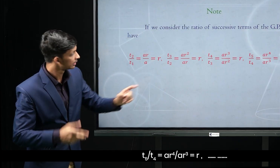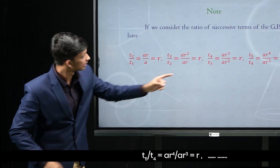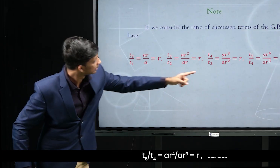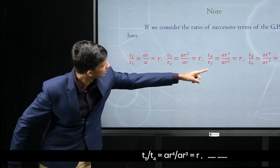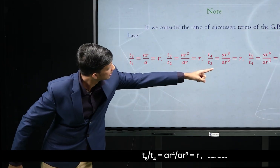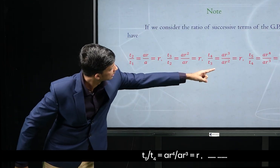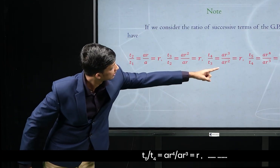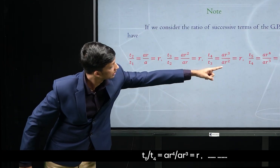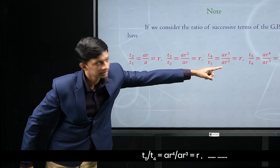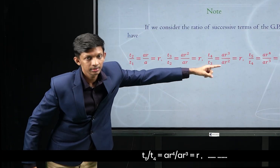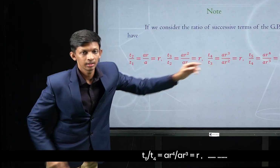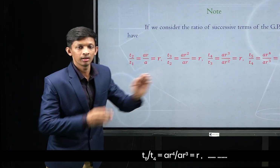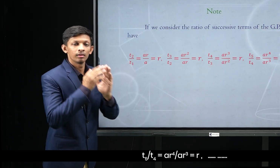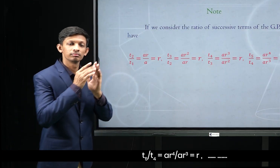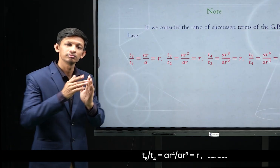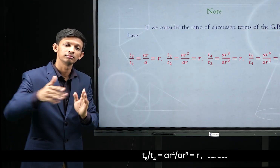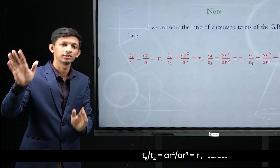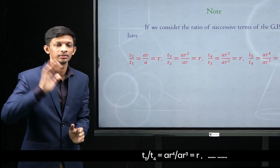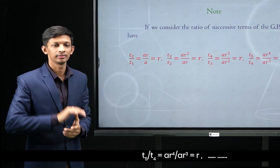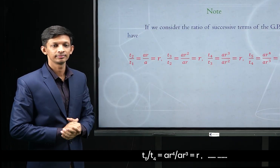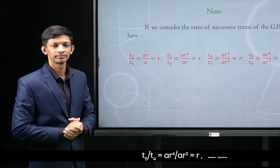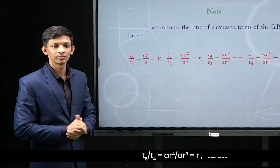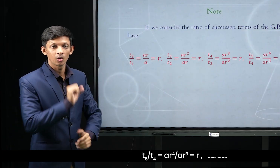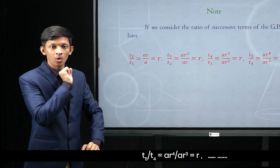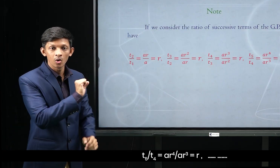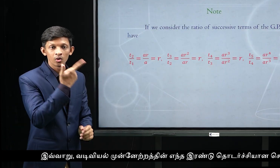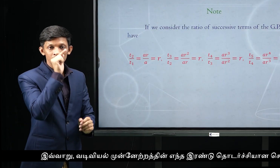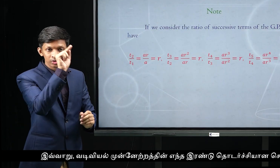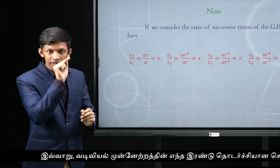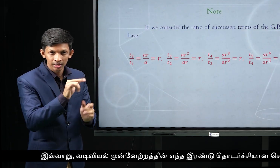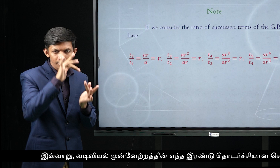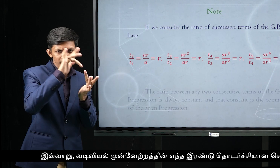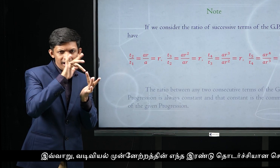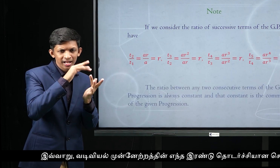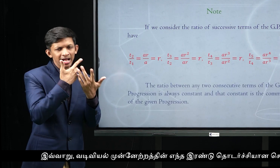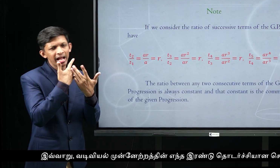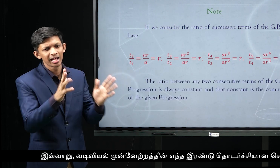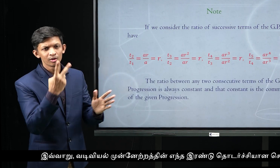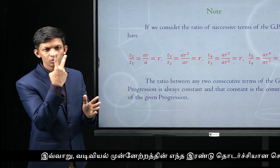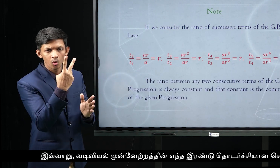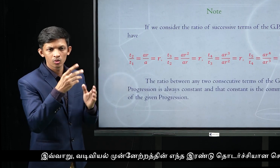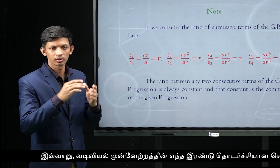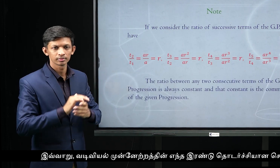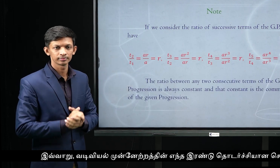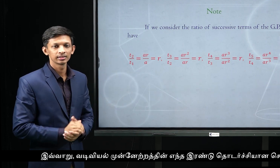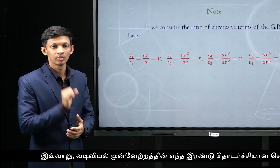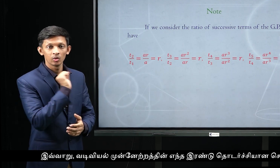T4 சமன் 4 3 சமன் R. இவ்வாறு வடிவியல் முன்னேற்றத்தில் எந்த